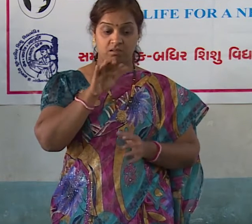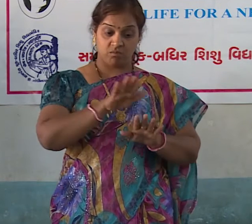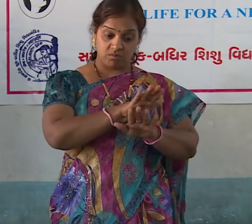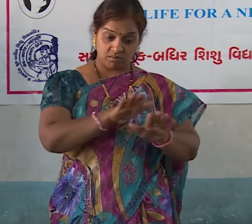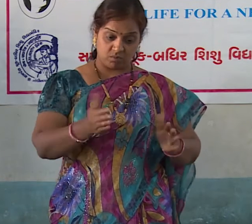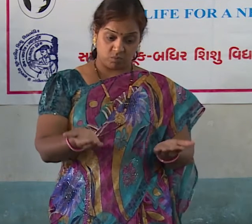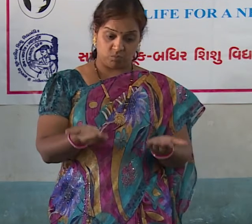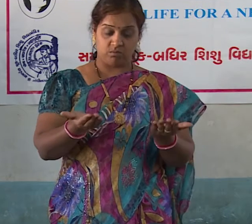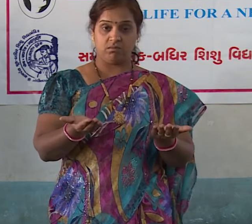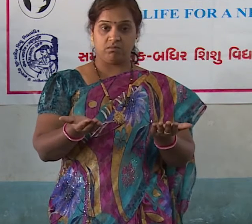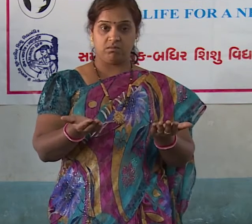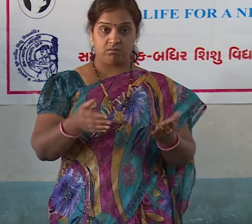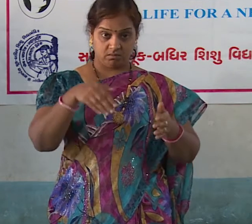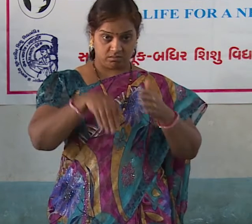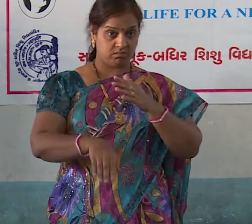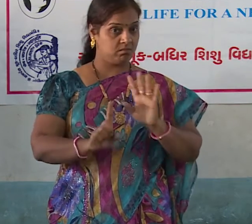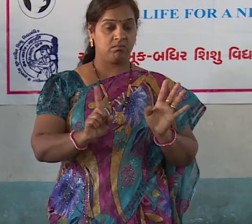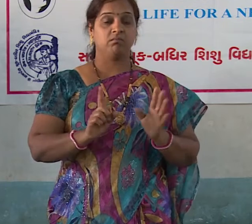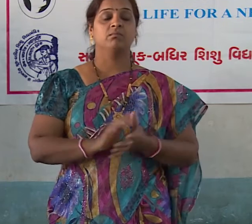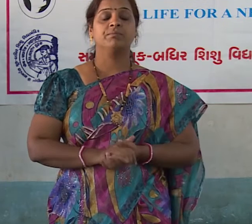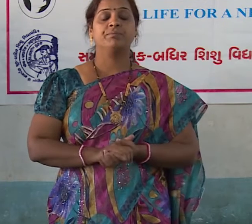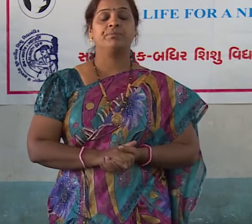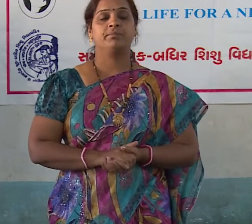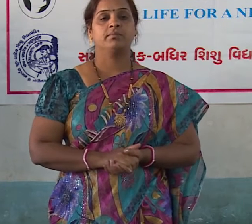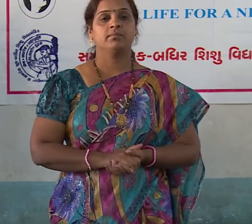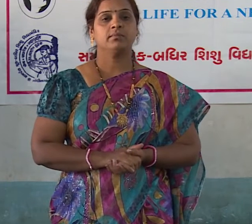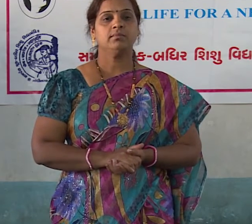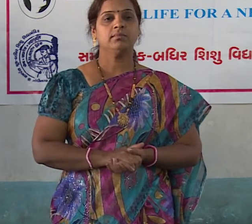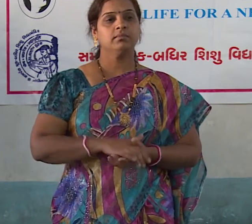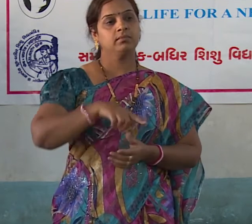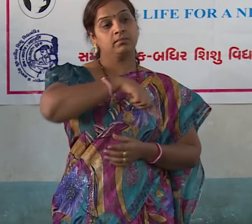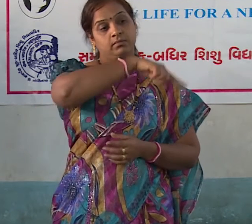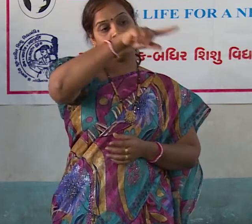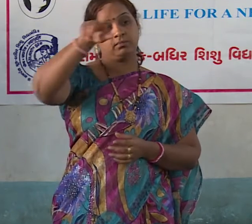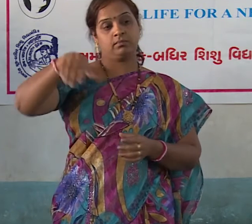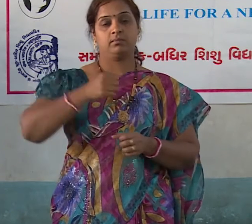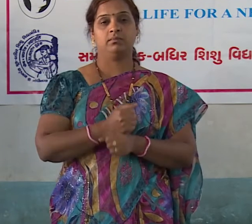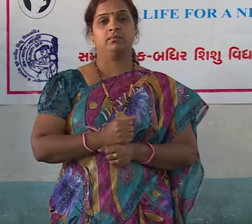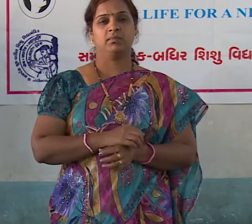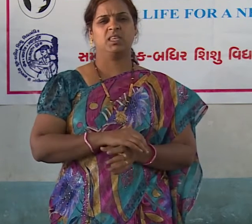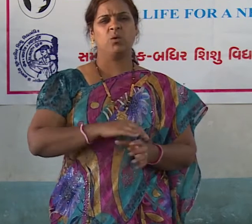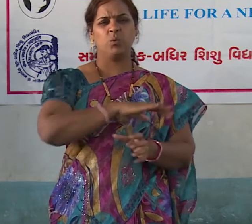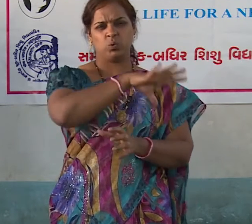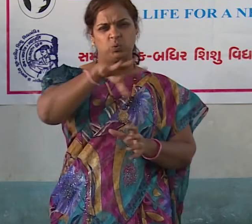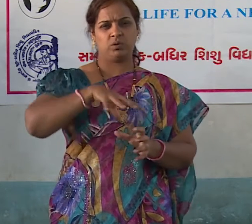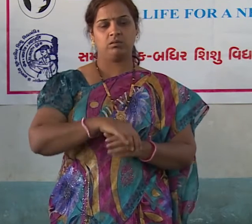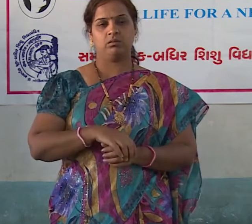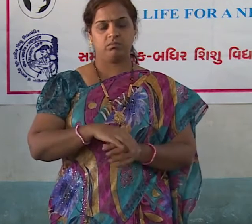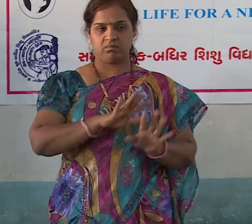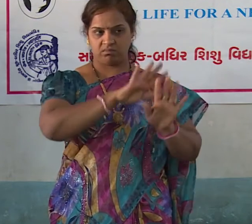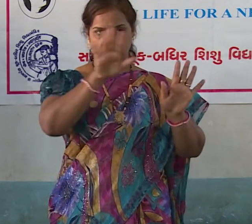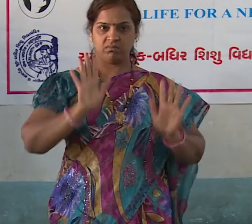दुनिया जो है वो, उसमें सारी दुनिया में योगी रहता